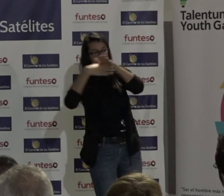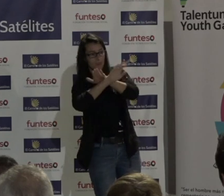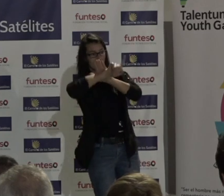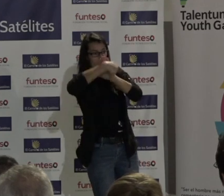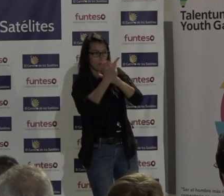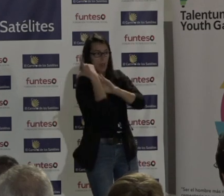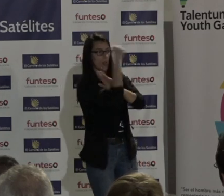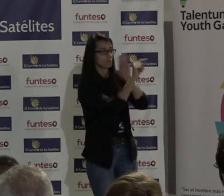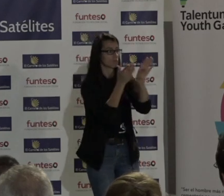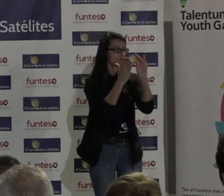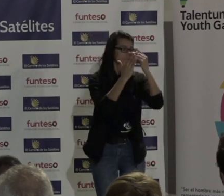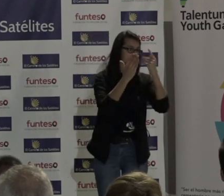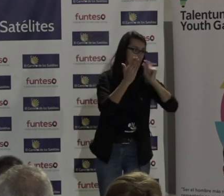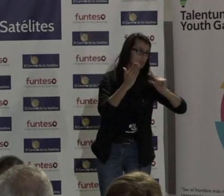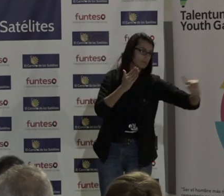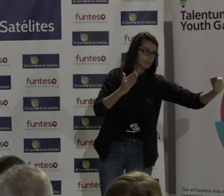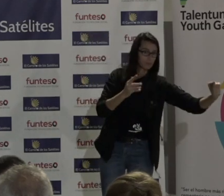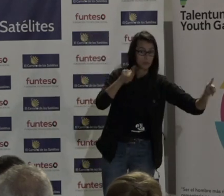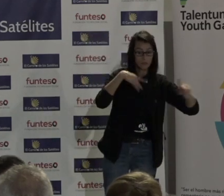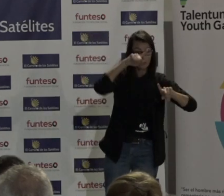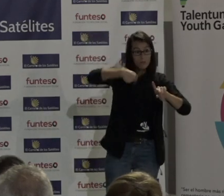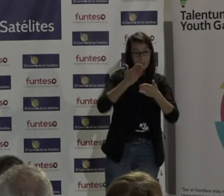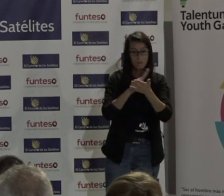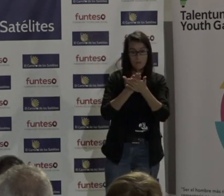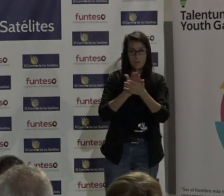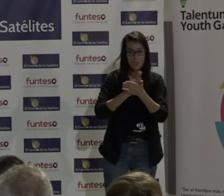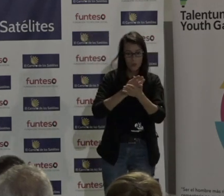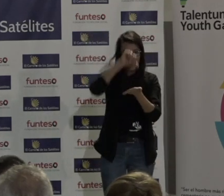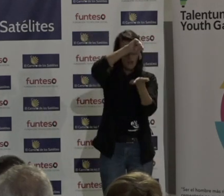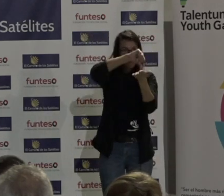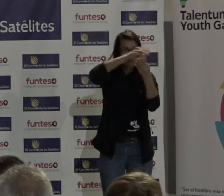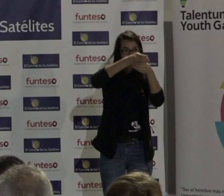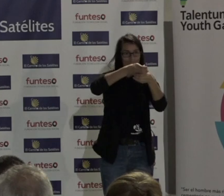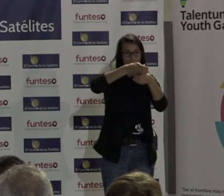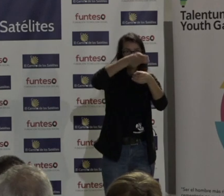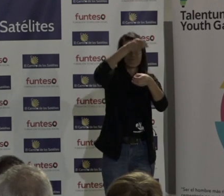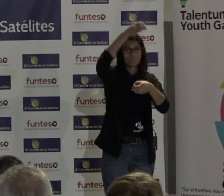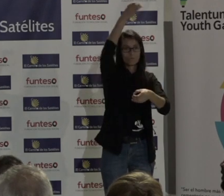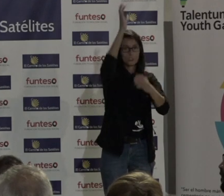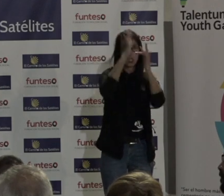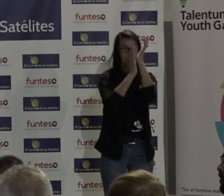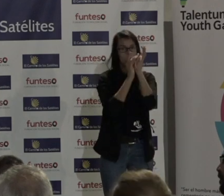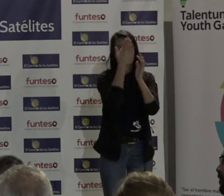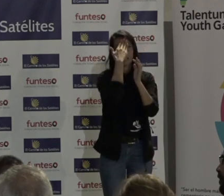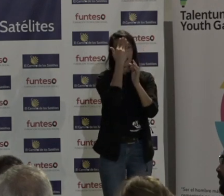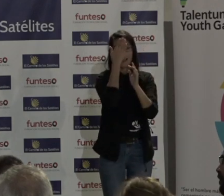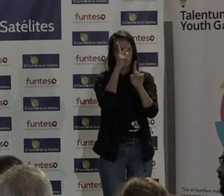de occidente. Y en el medio, el devoto tocaba un pedestal que soportaba al dios Jano de las dos caras,